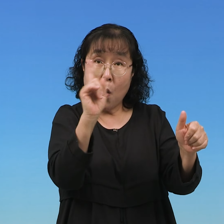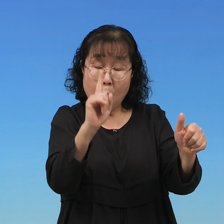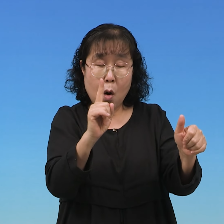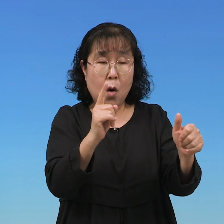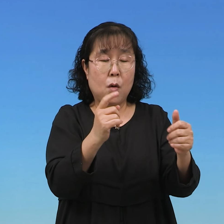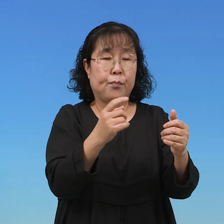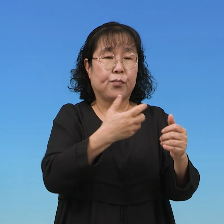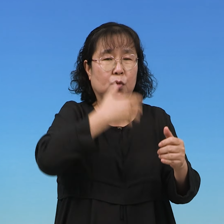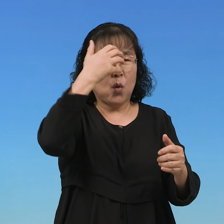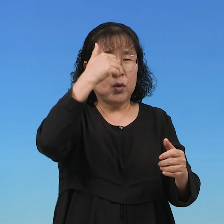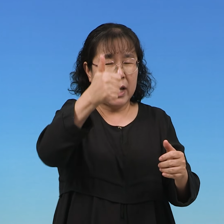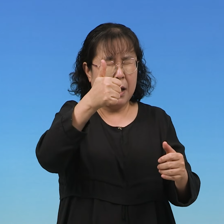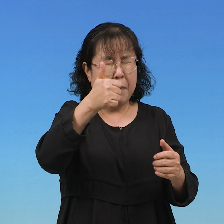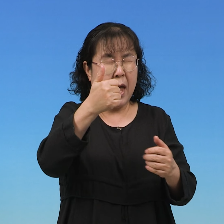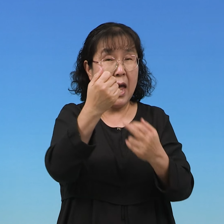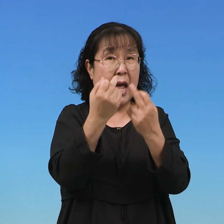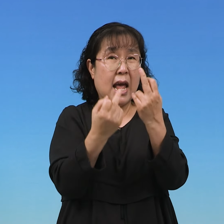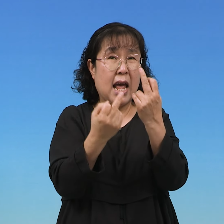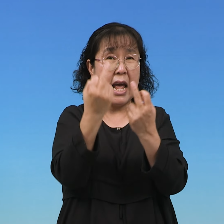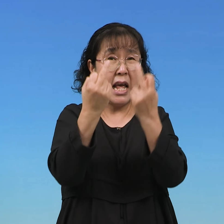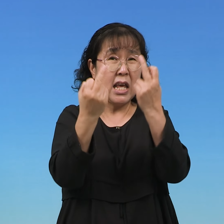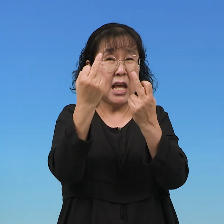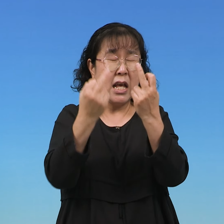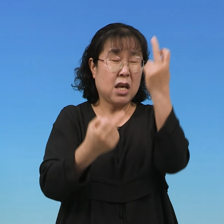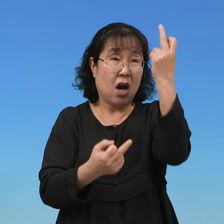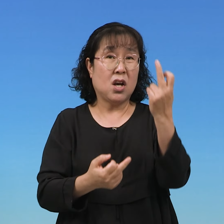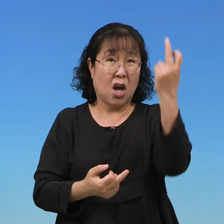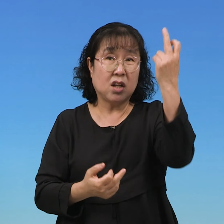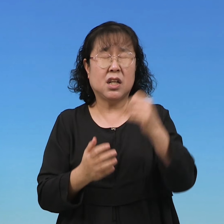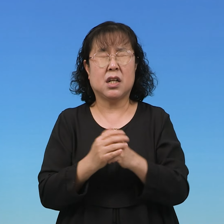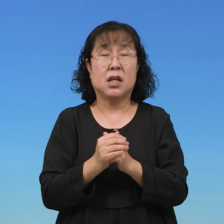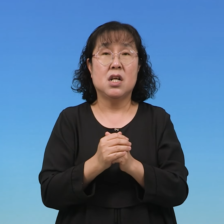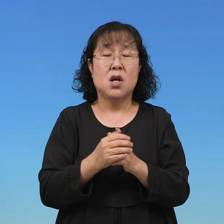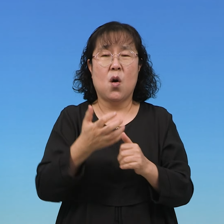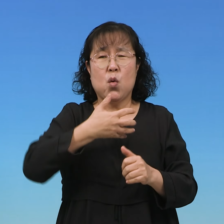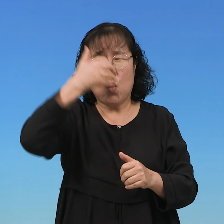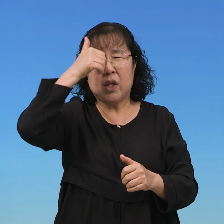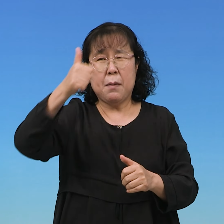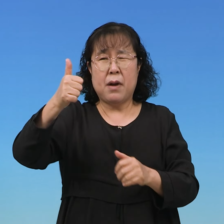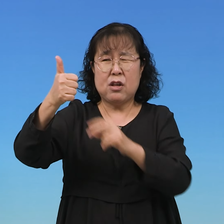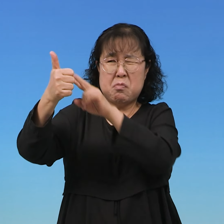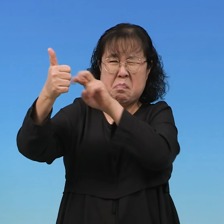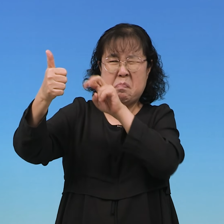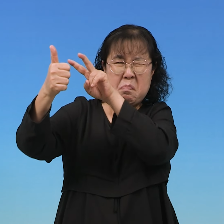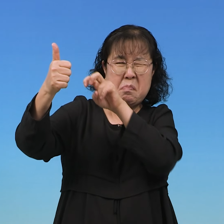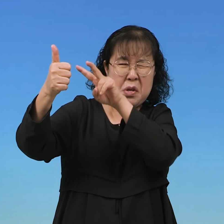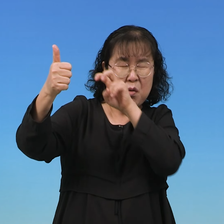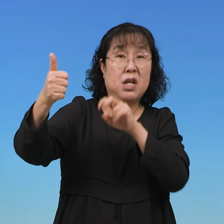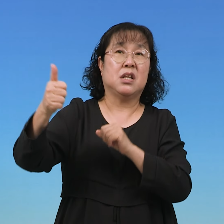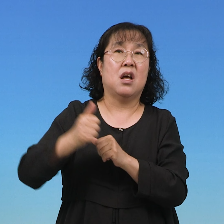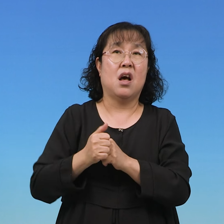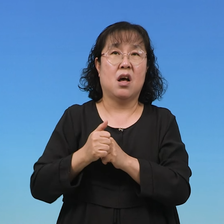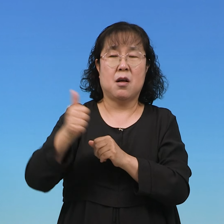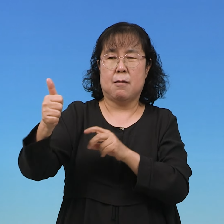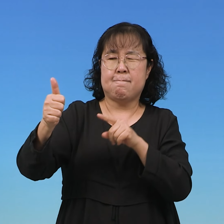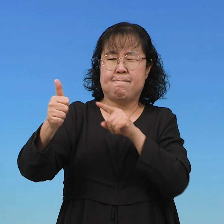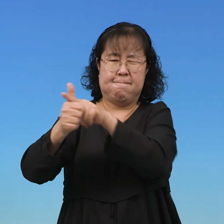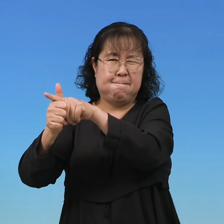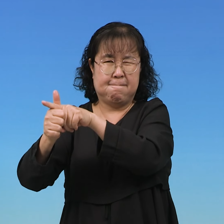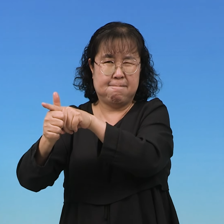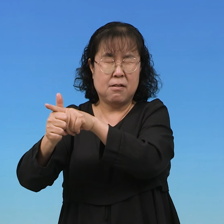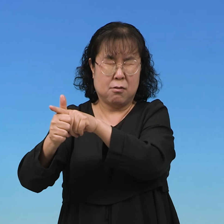살펴봤지만 요셉의 형들은 요셉을 막 엄청 미워했습니다. 막 죽이고 싶도록. 그래서 실제로